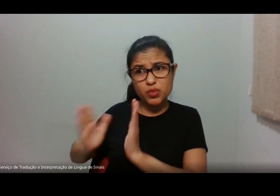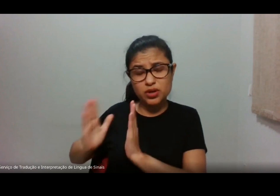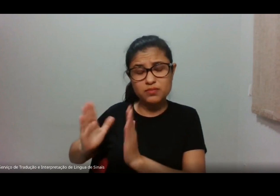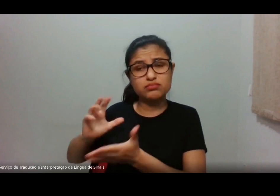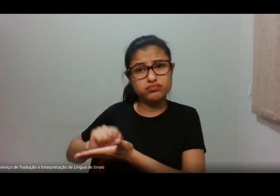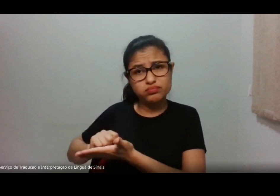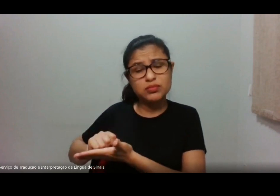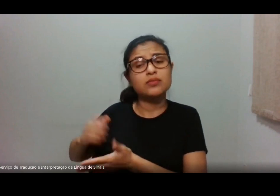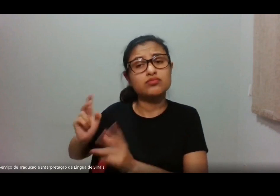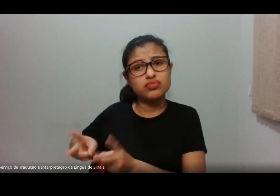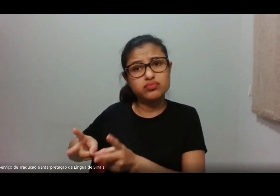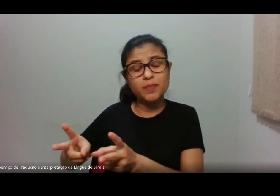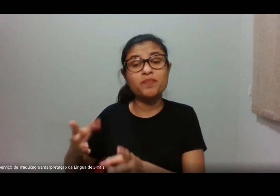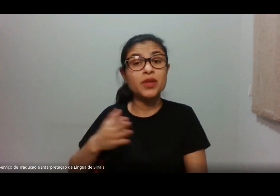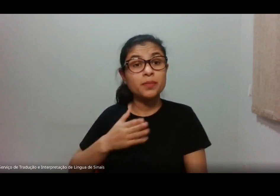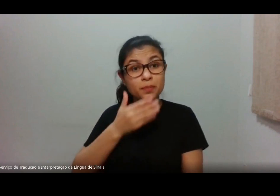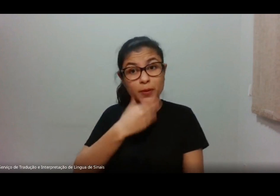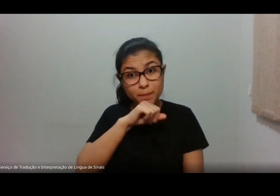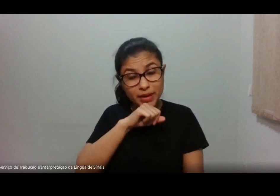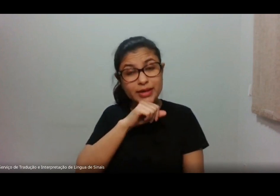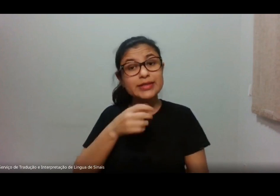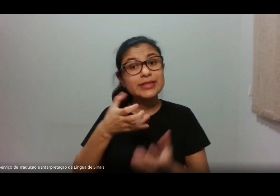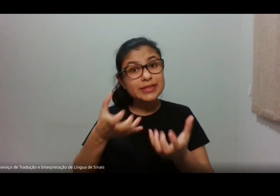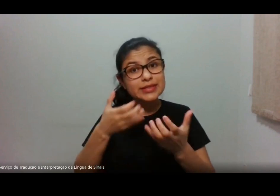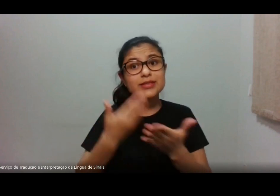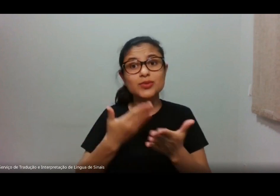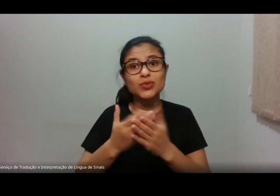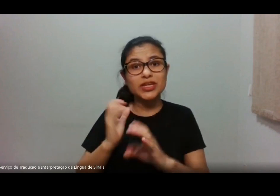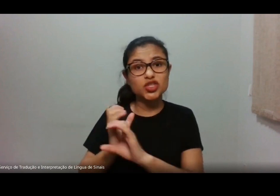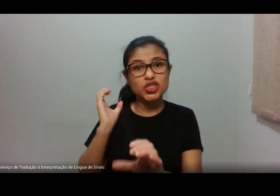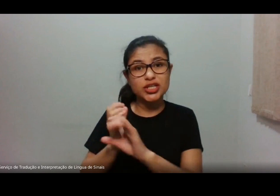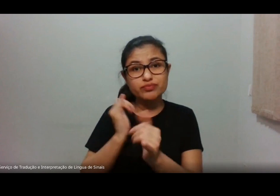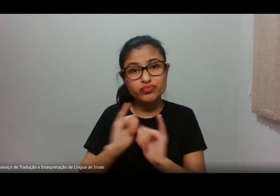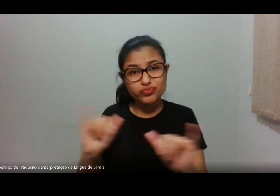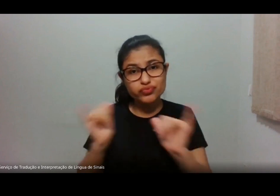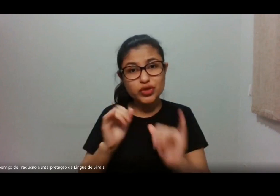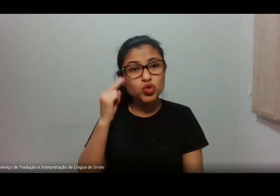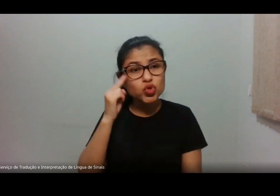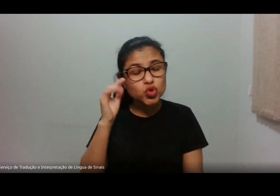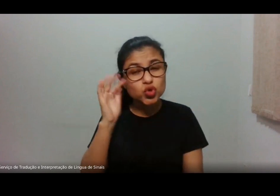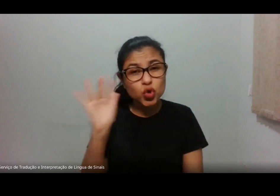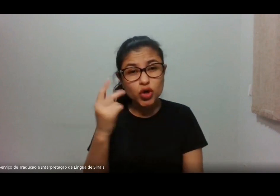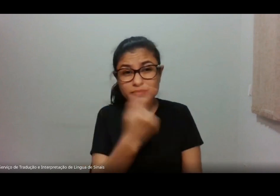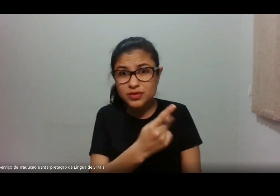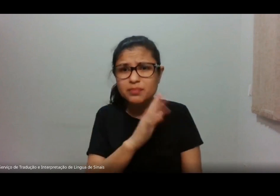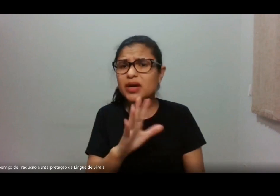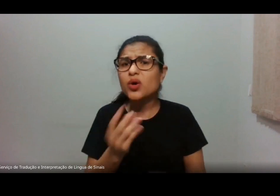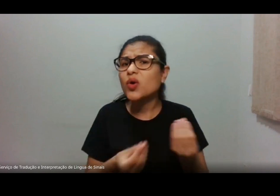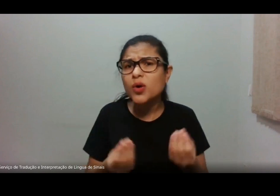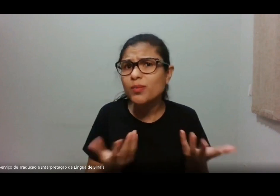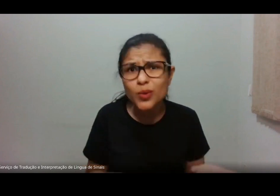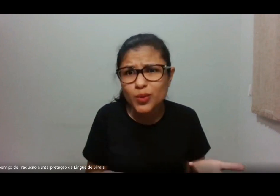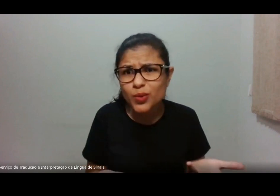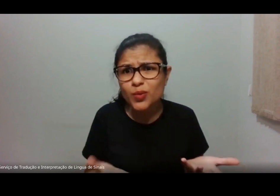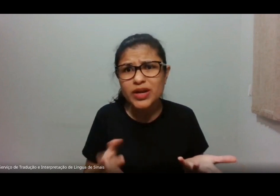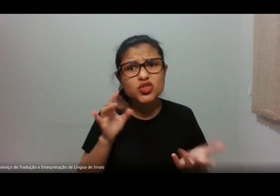pai queria estudar engenharia elétrica, era o sonho dele. Oh, mas como? Como? Quando? De que